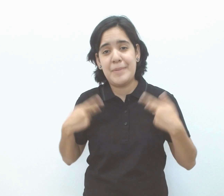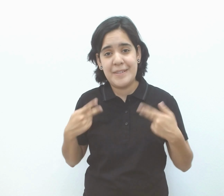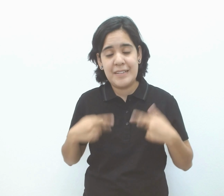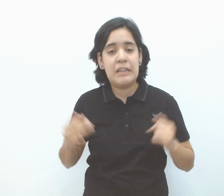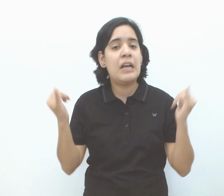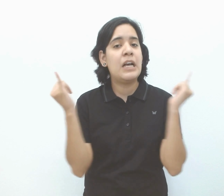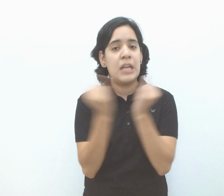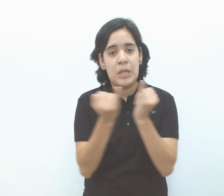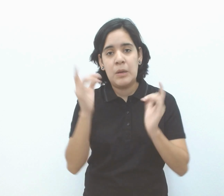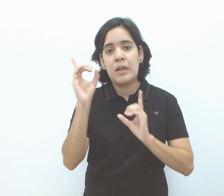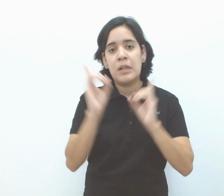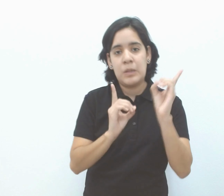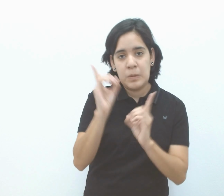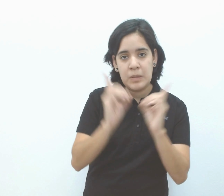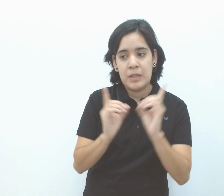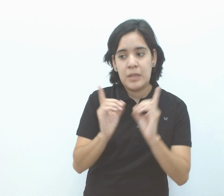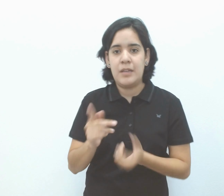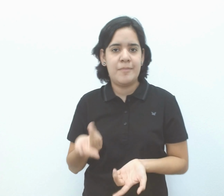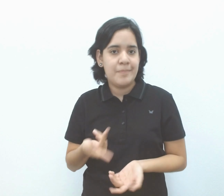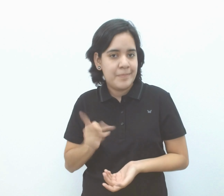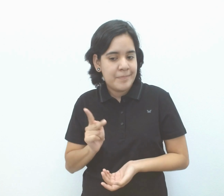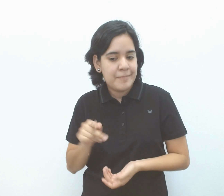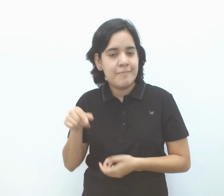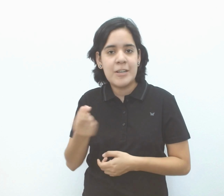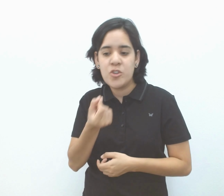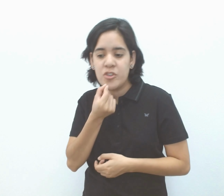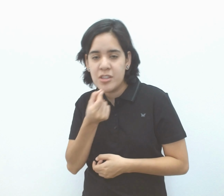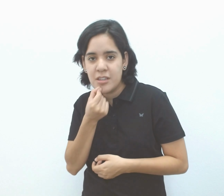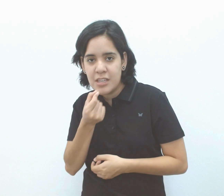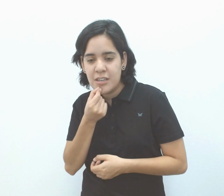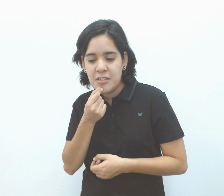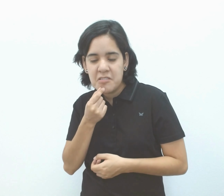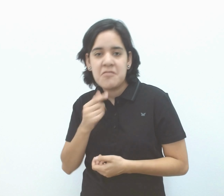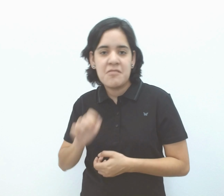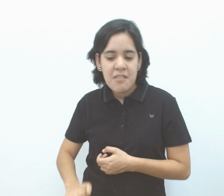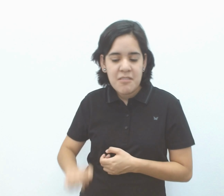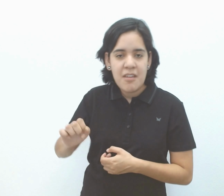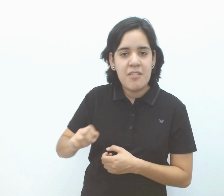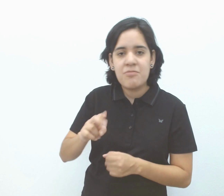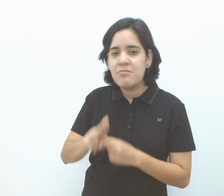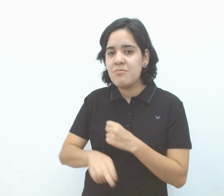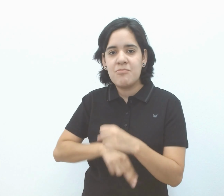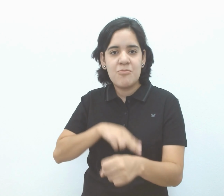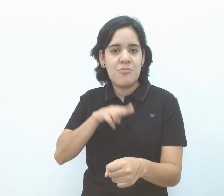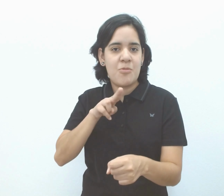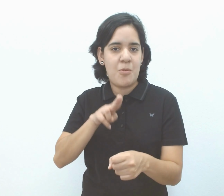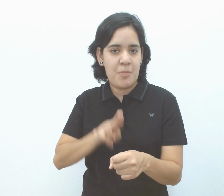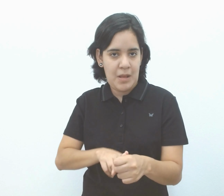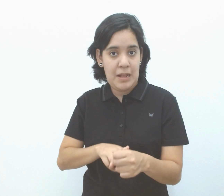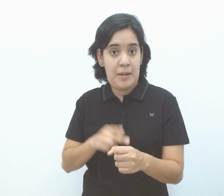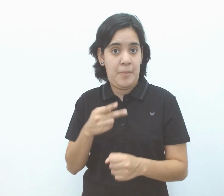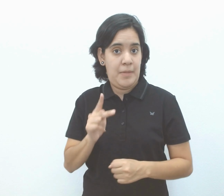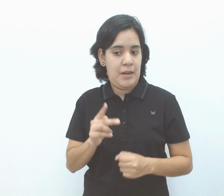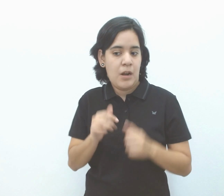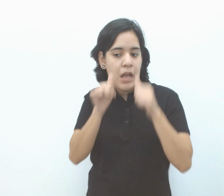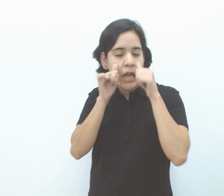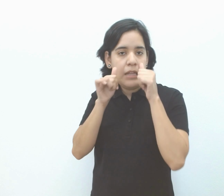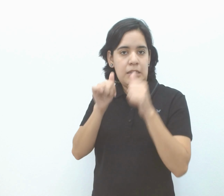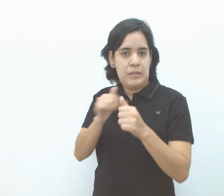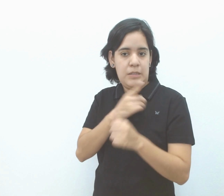mismo y es algo muy común en esta etapa de desarrollo. Creo que es muy importante que distingamos si es un proceso de realmente